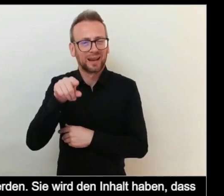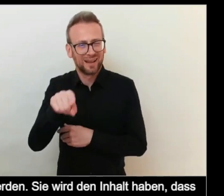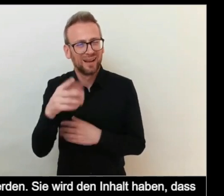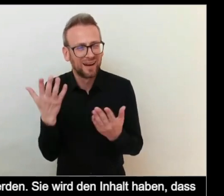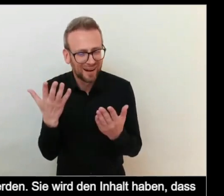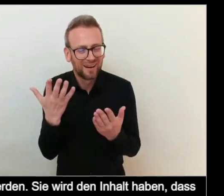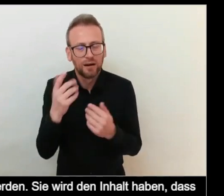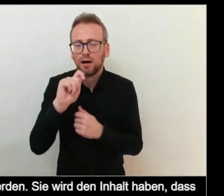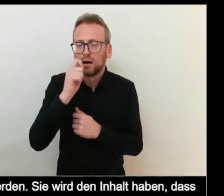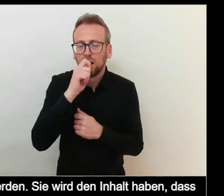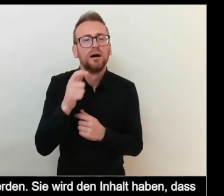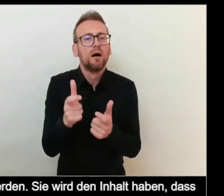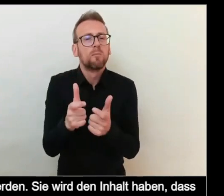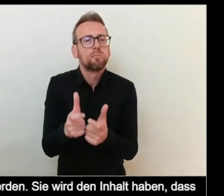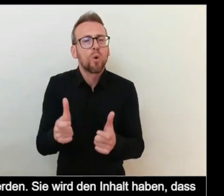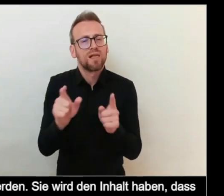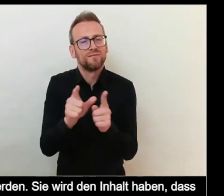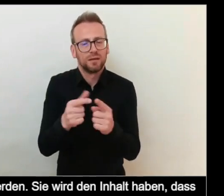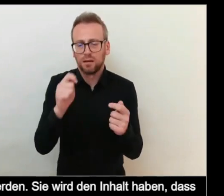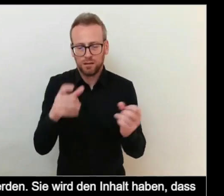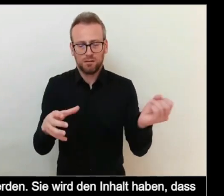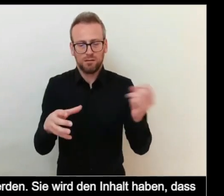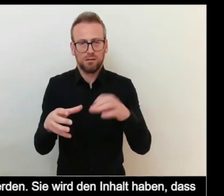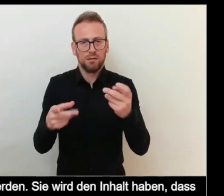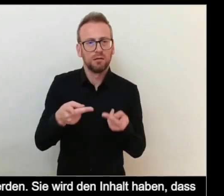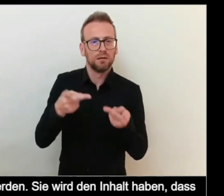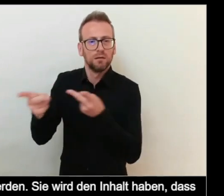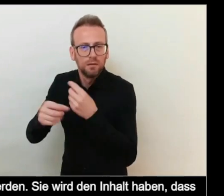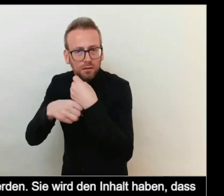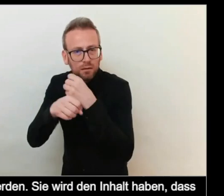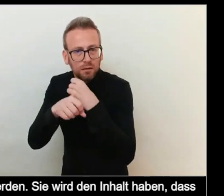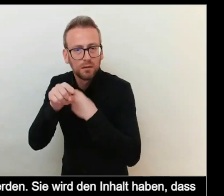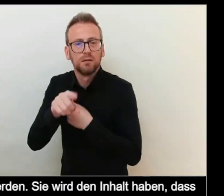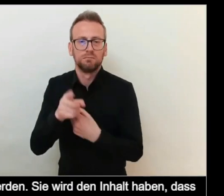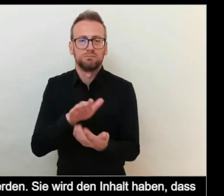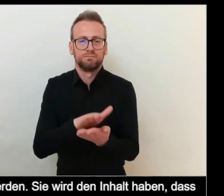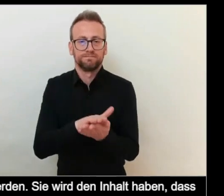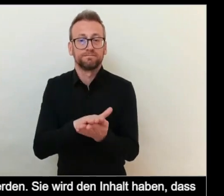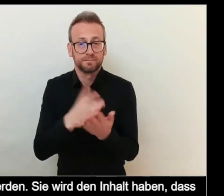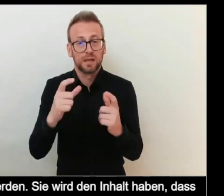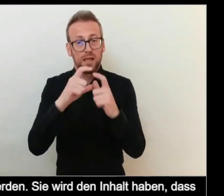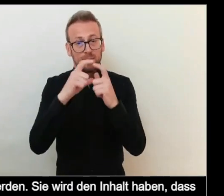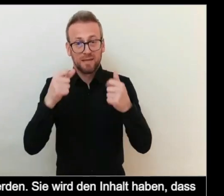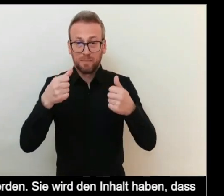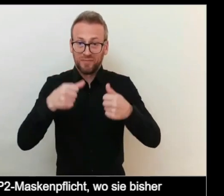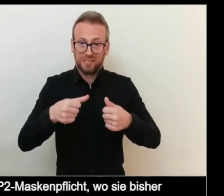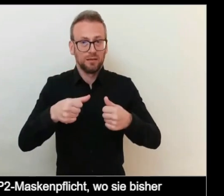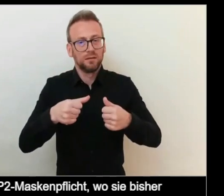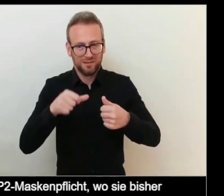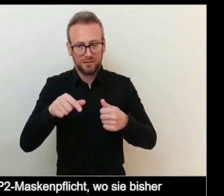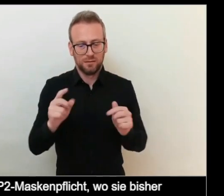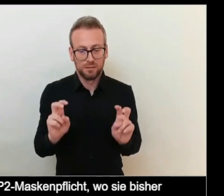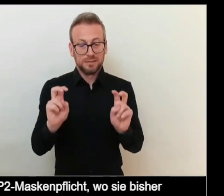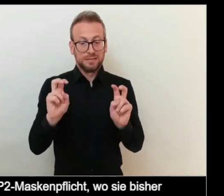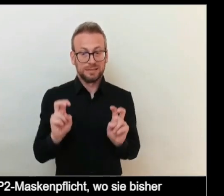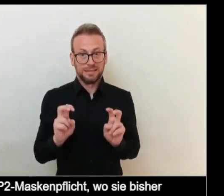Soweit zum Punkt Maske. Dann die Zugangsregelungen, je nach Impf-, Genesenen- oder Teststatus,